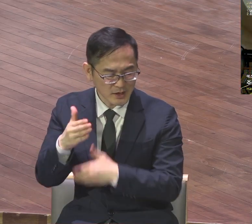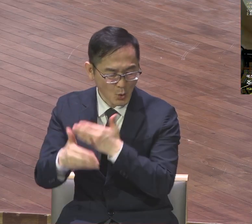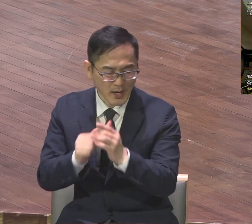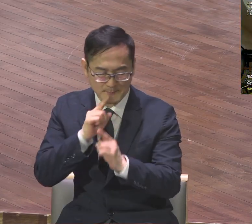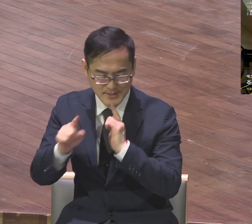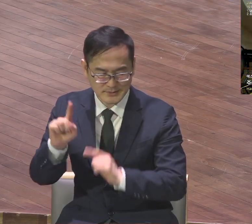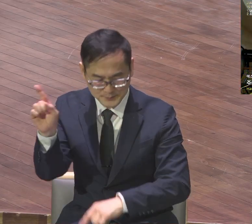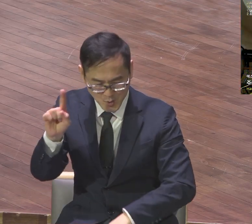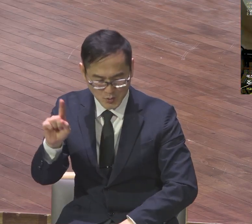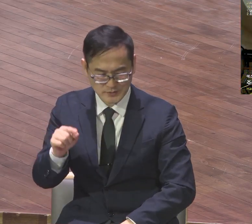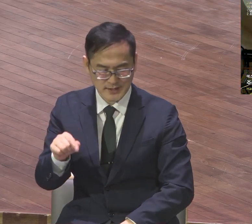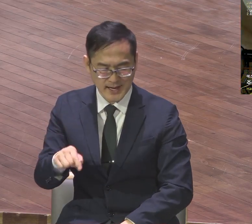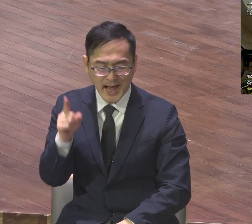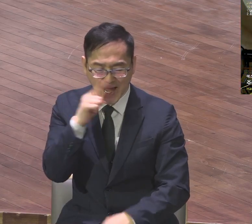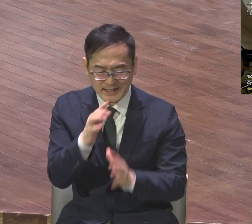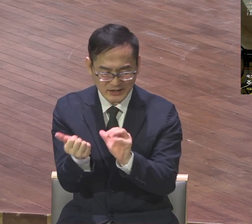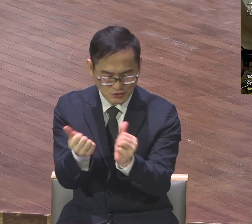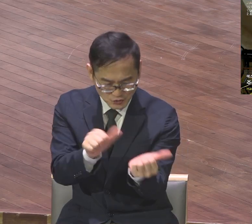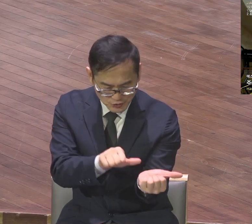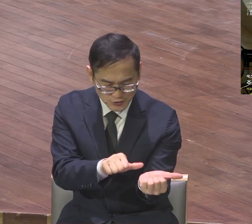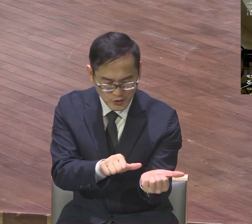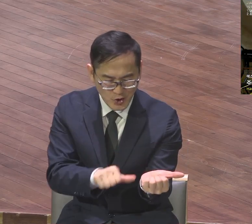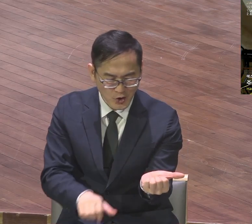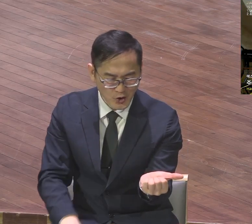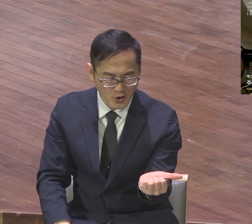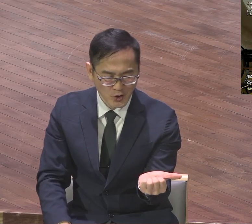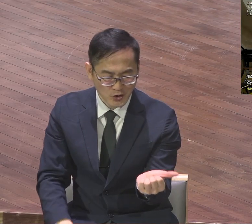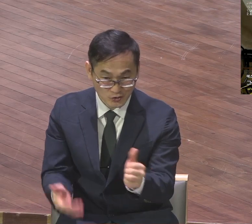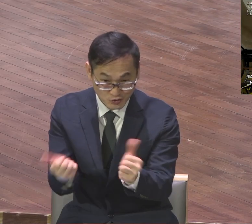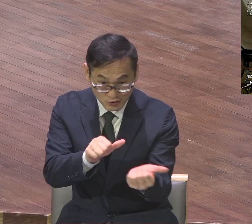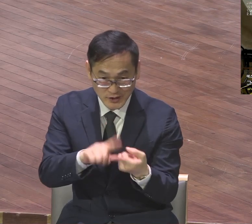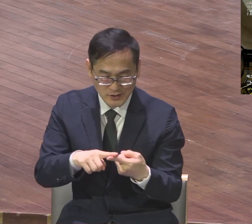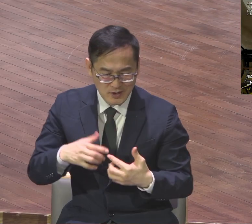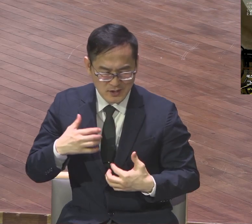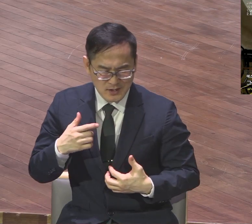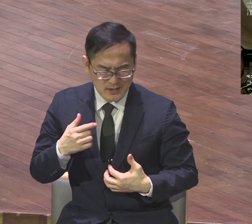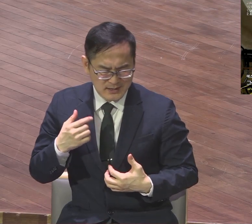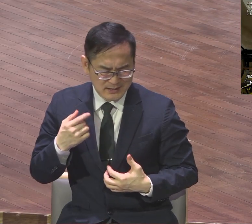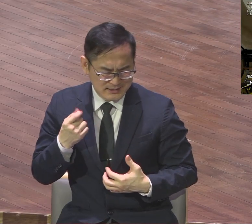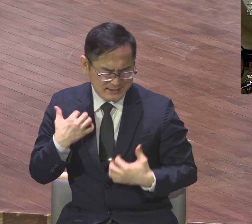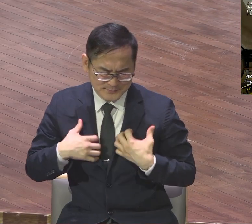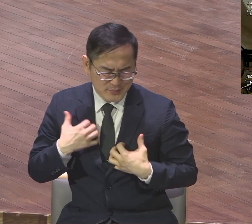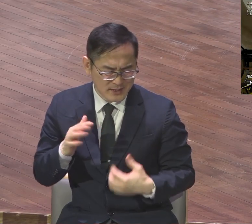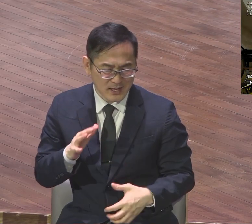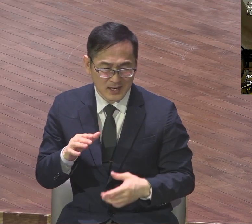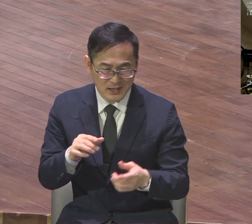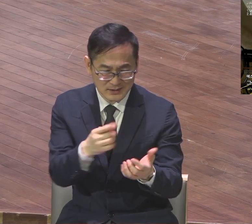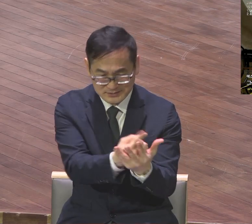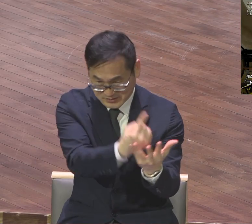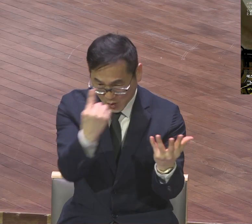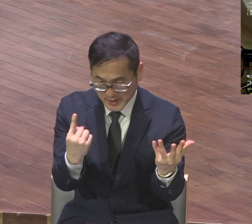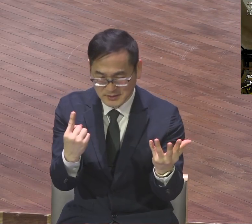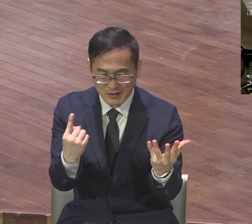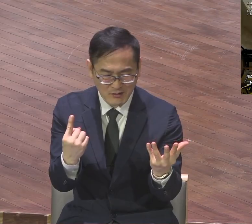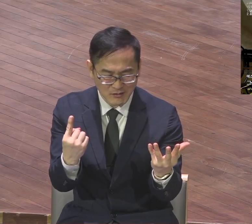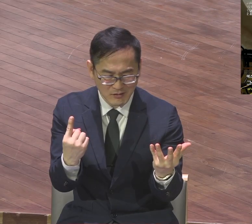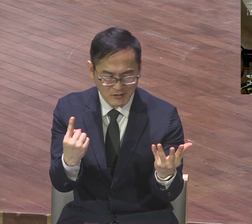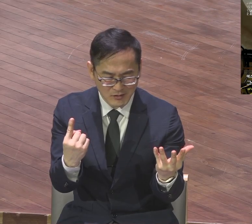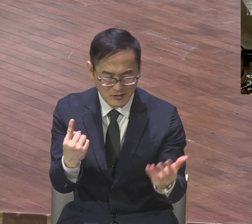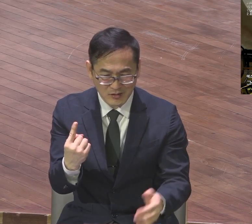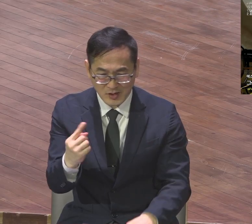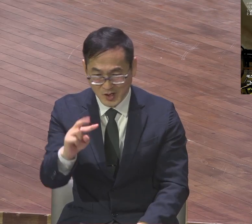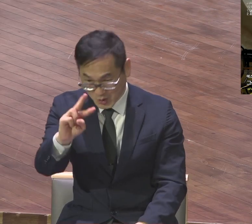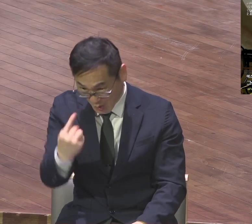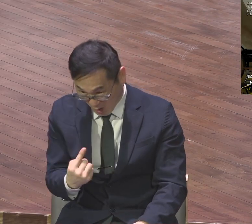말씀이니라 내가 어찌 악인이 죽는 것을 조금인들 기뻐하랴. 그가 돌이켜 그 길에서 떠나 사는 것을 어찌